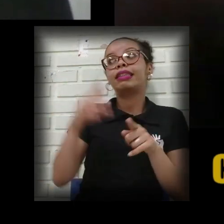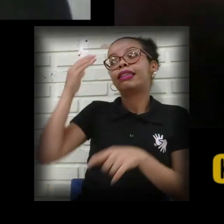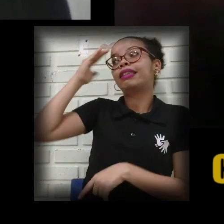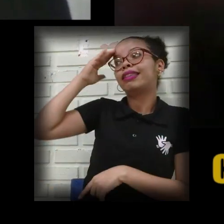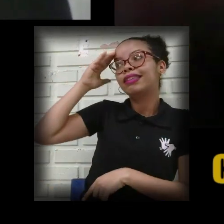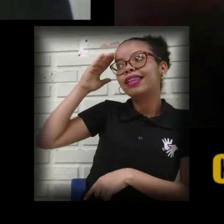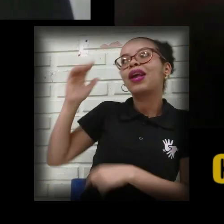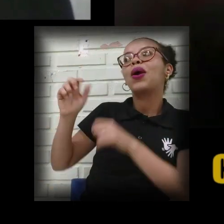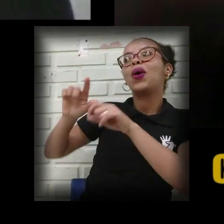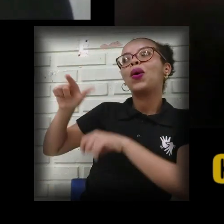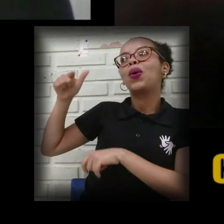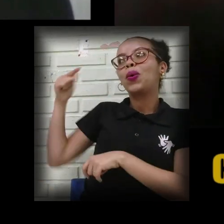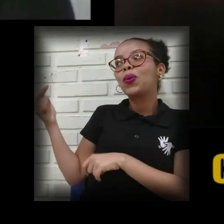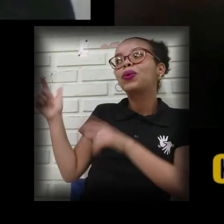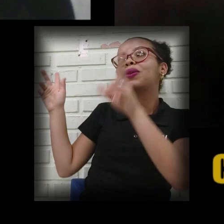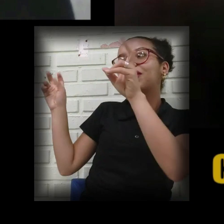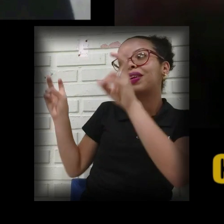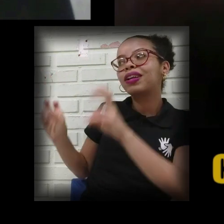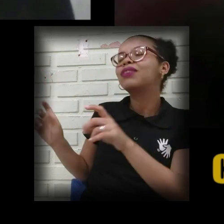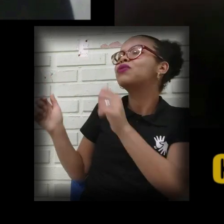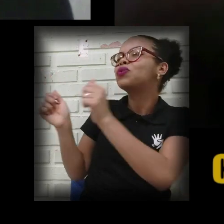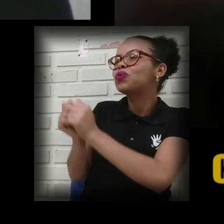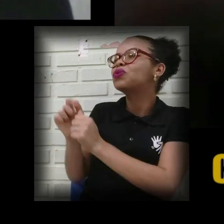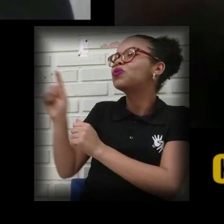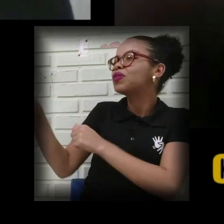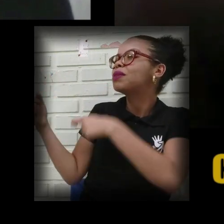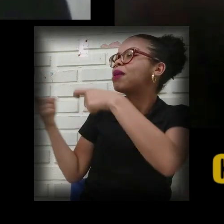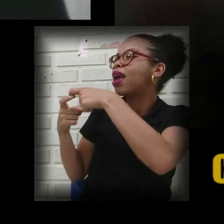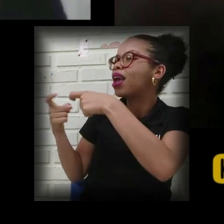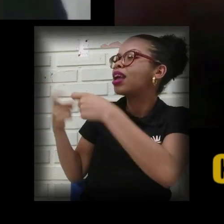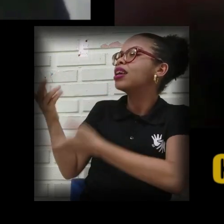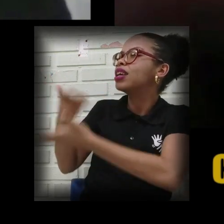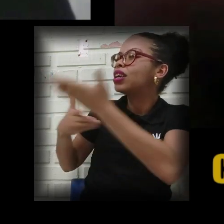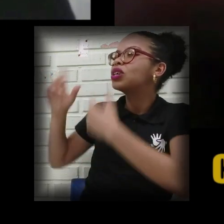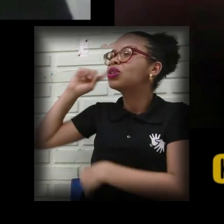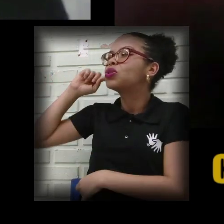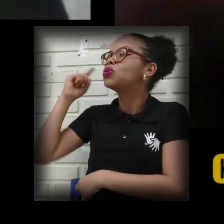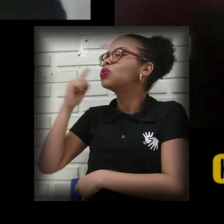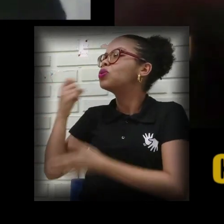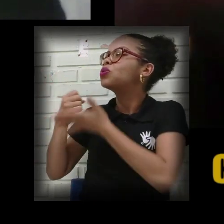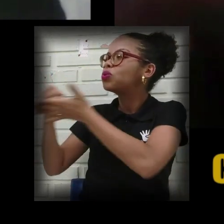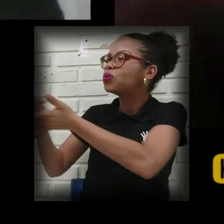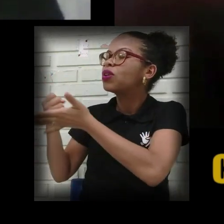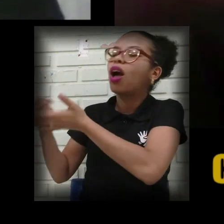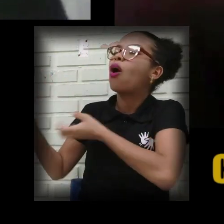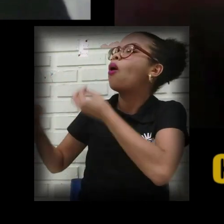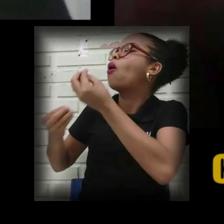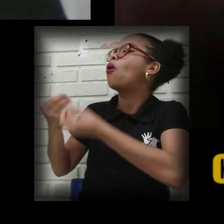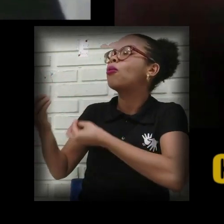também participa das consultas médicas, né? Como é que é essa questão de você